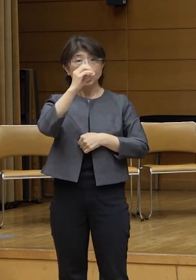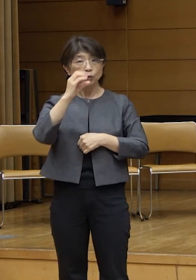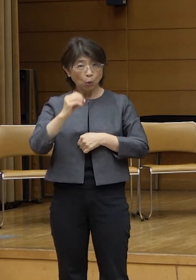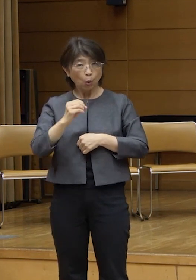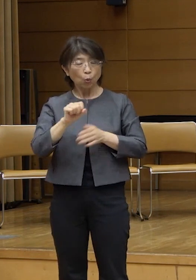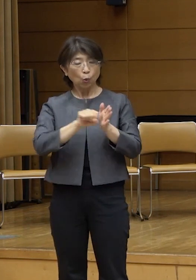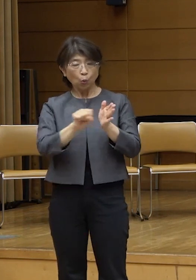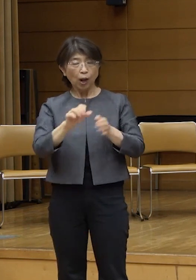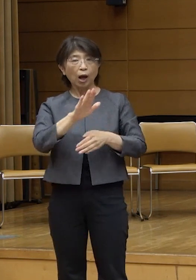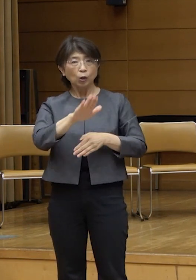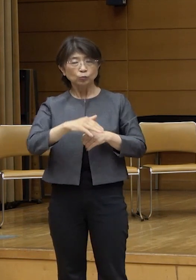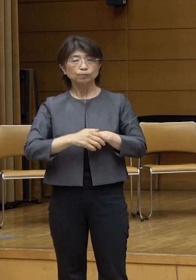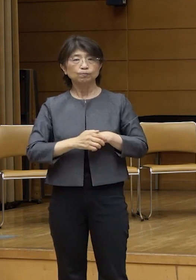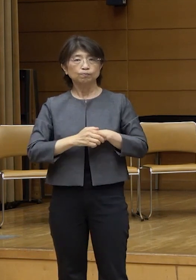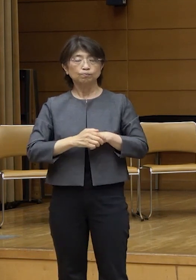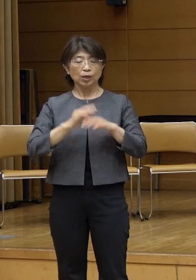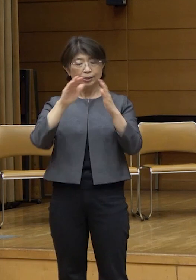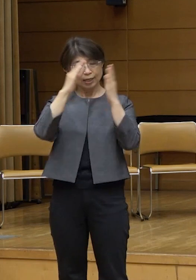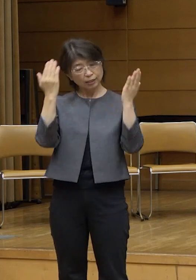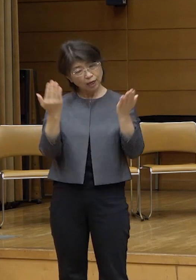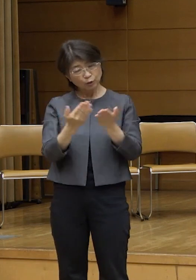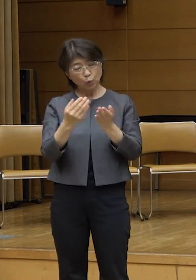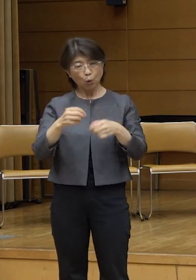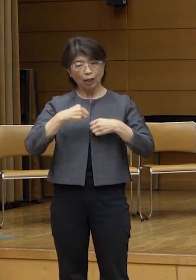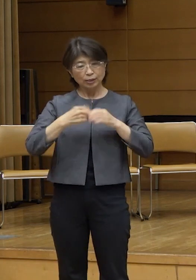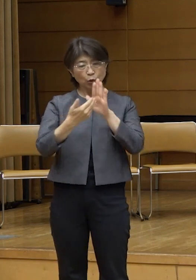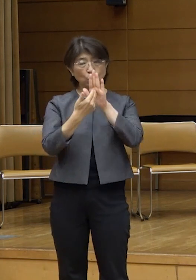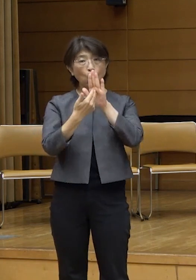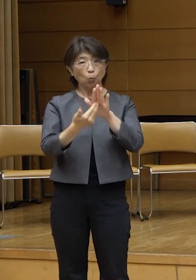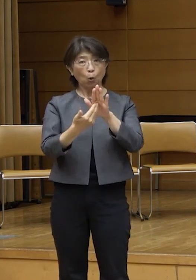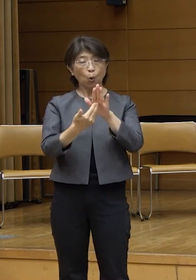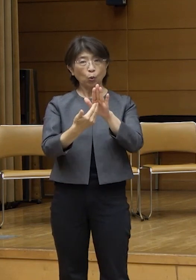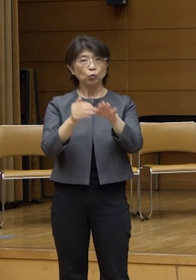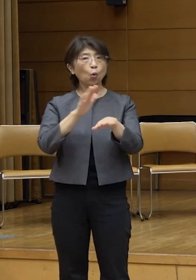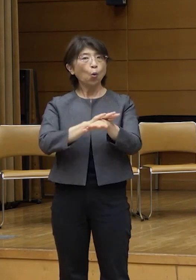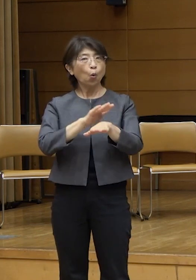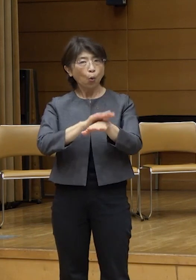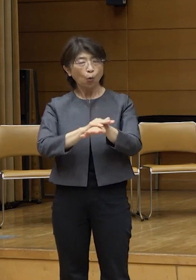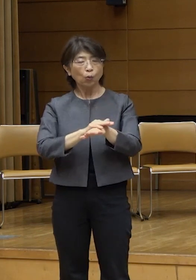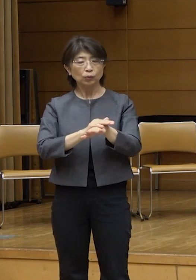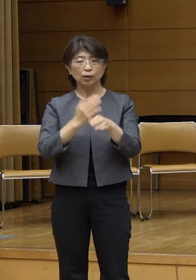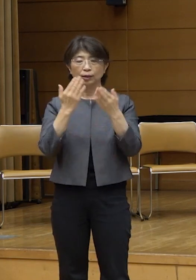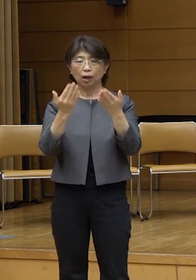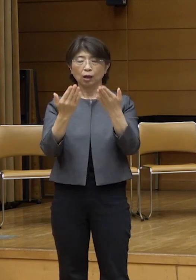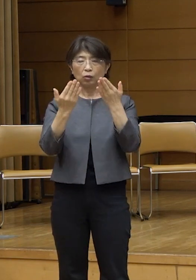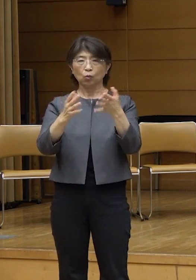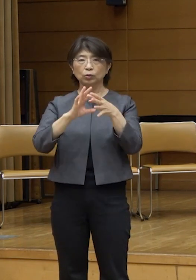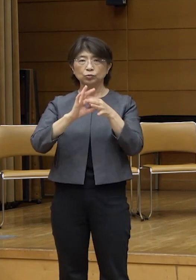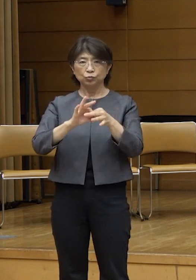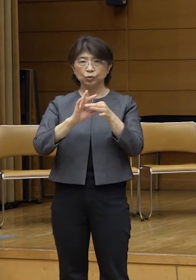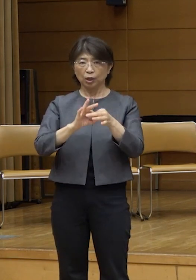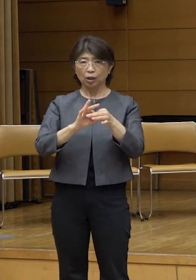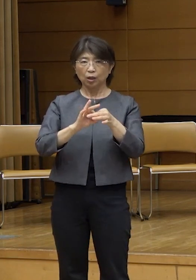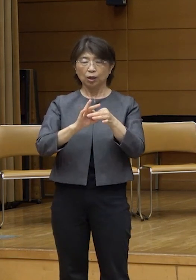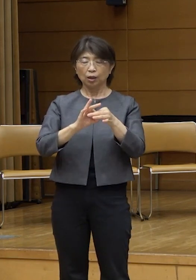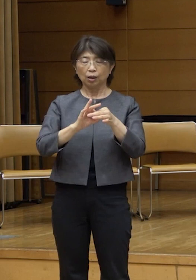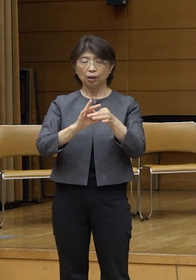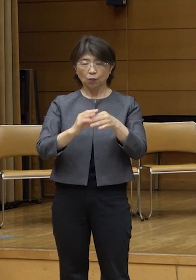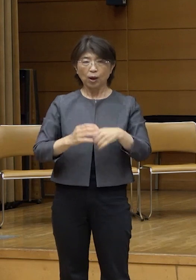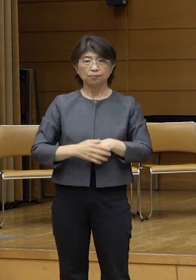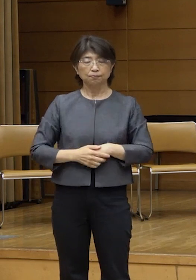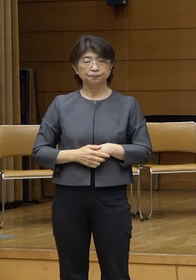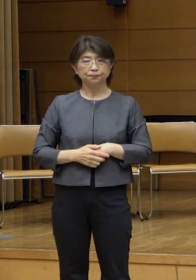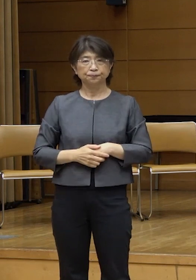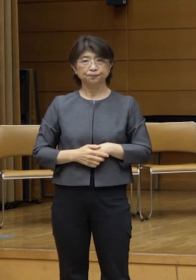ました。また、全体の予防策ではありませんが、学校につきましては、先ほどお話をさせていただいたと